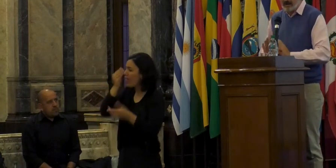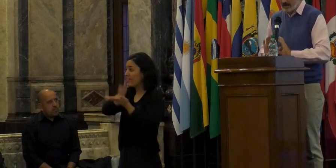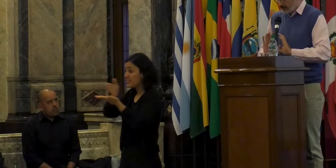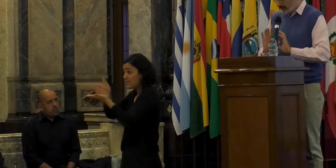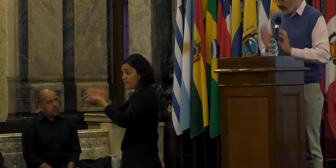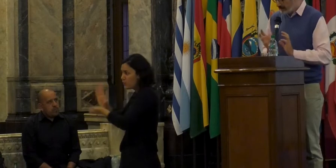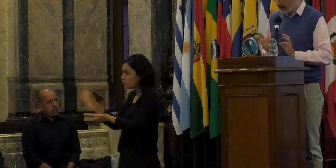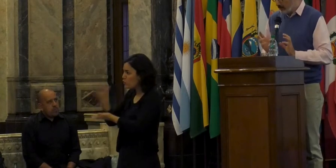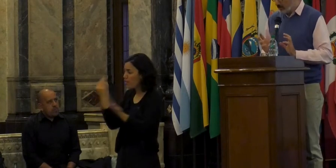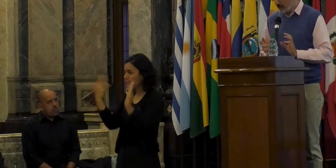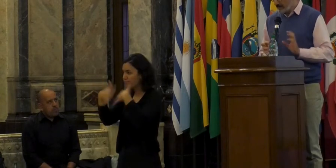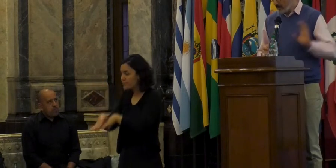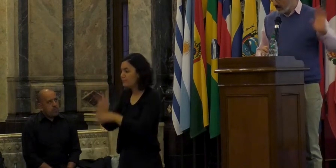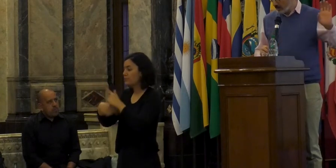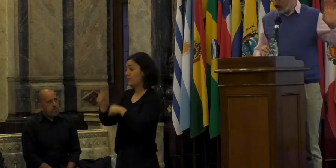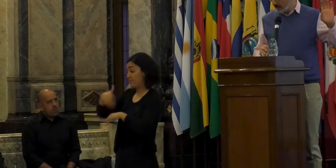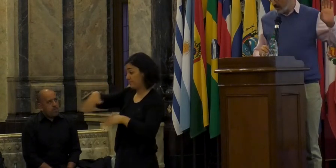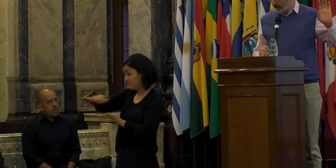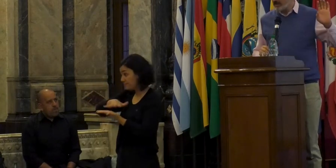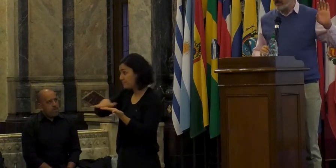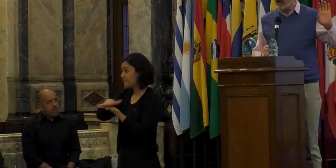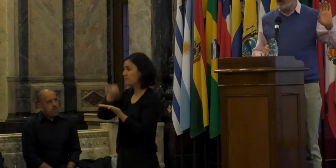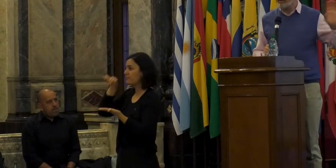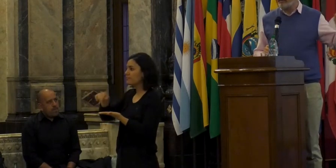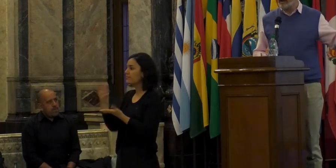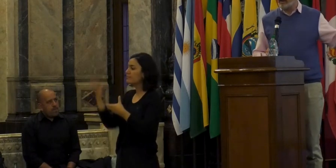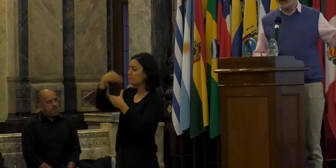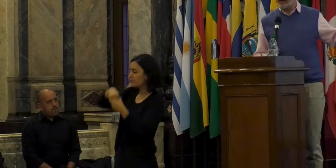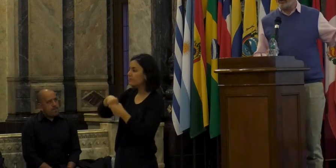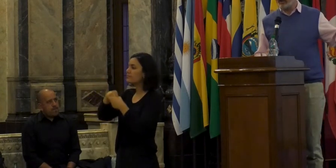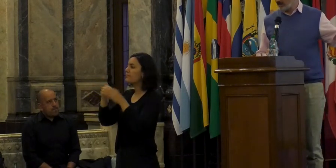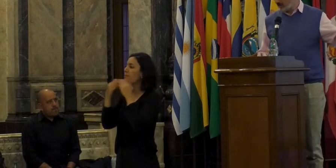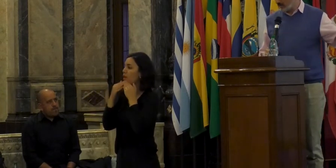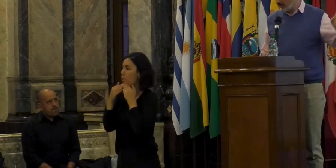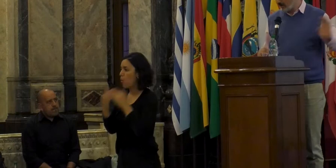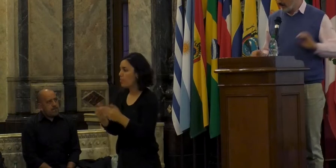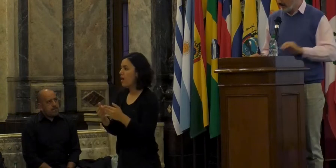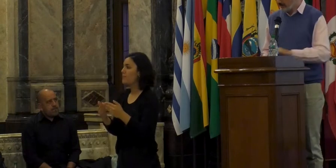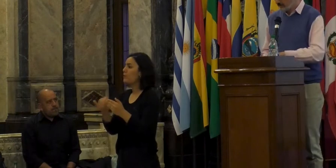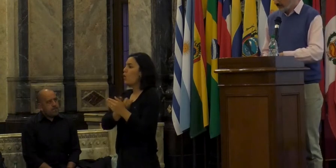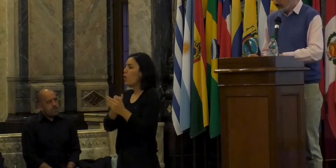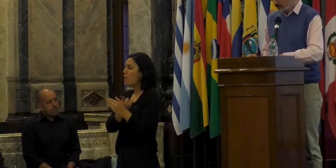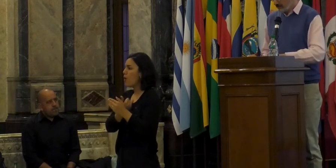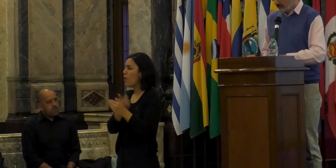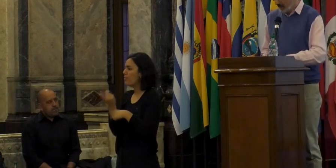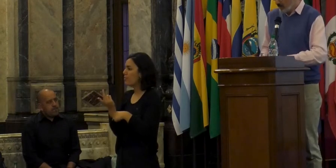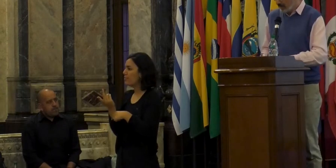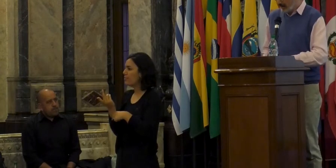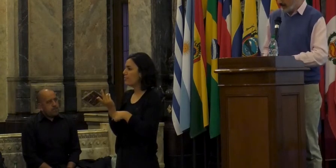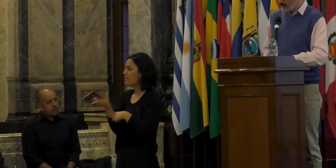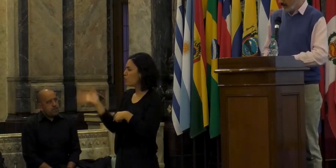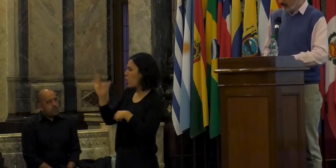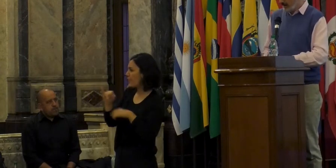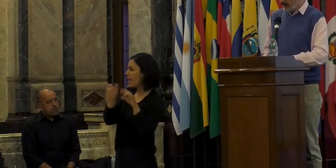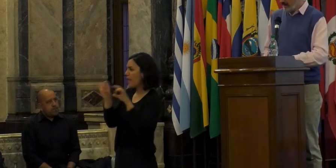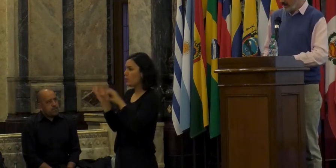fin, ese campo está contenido en la pregunta sobre lo infraordinario que os he colocado acá, que a mí me